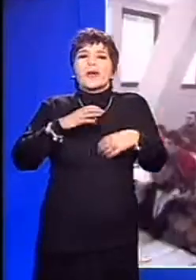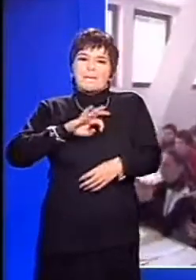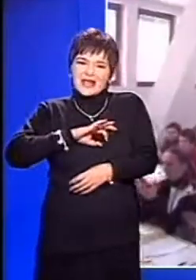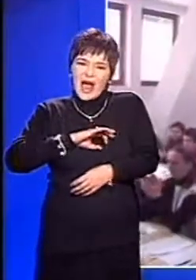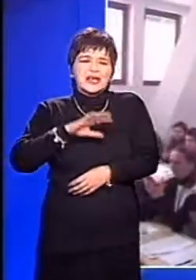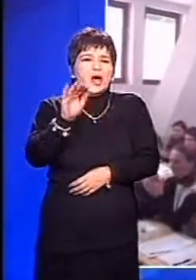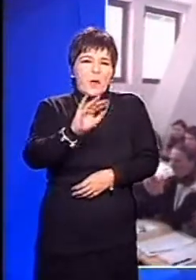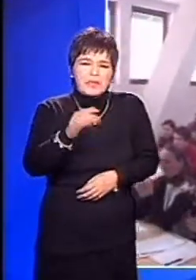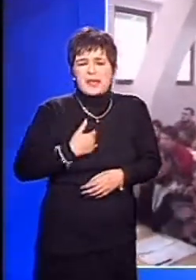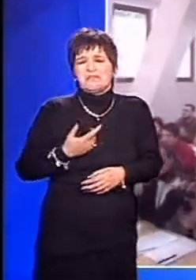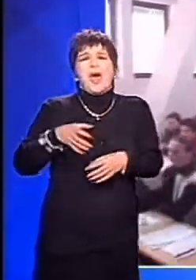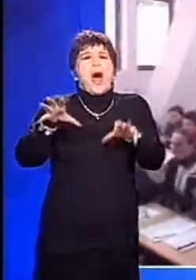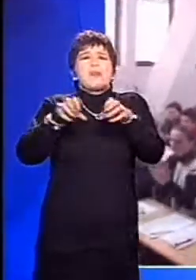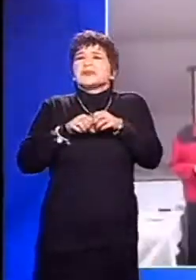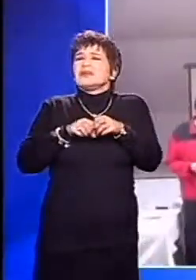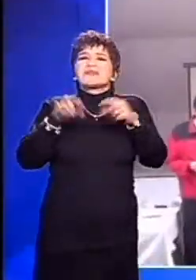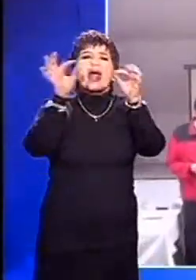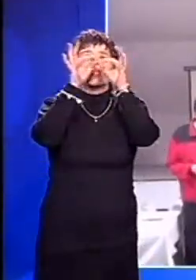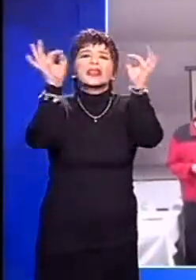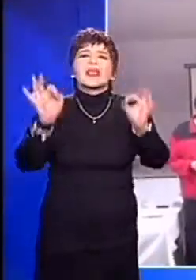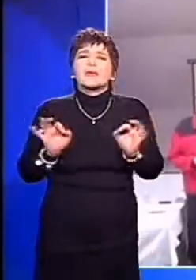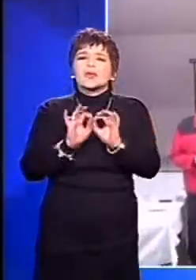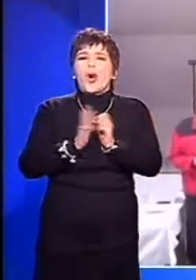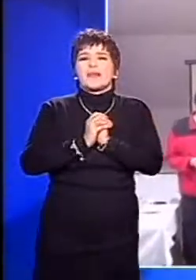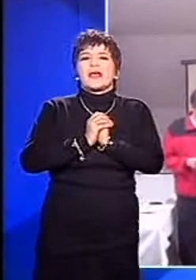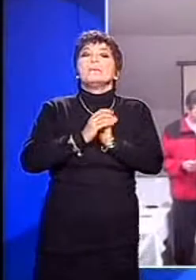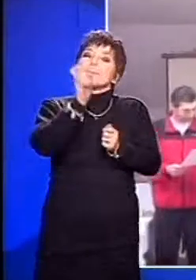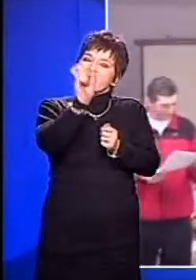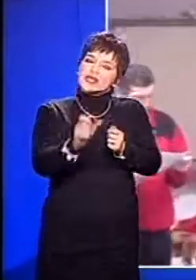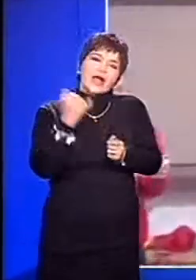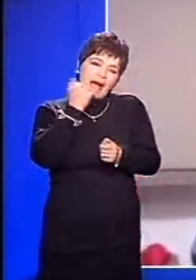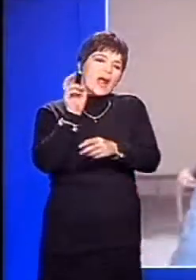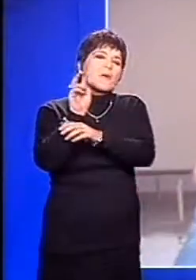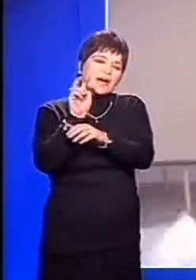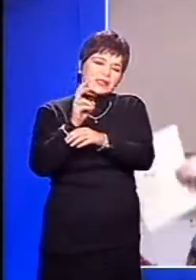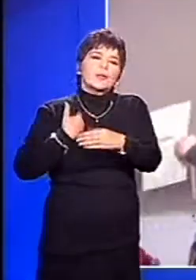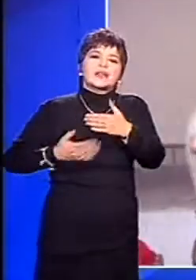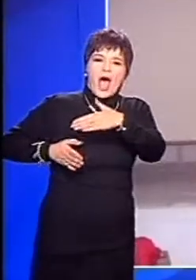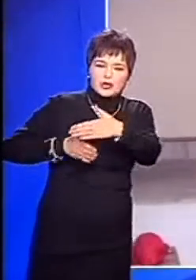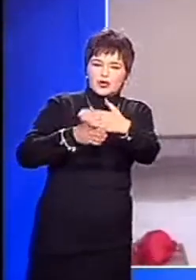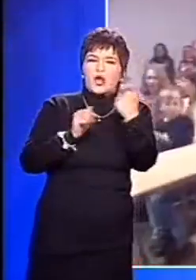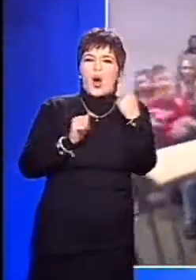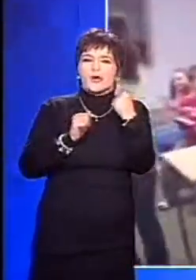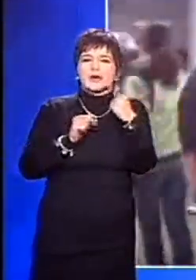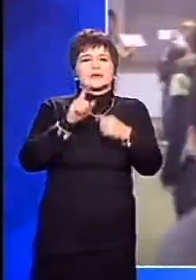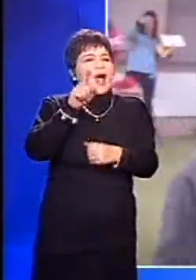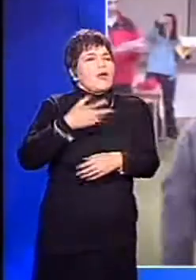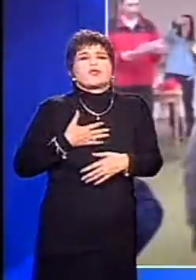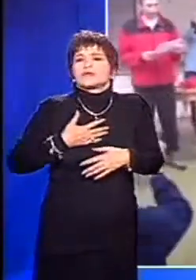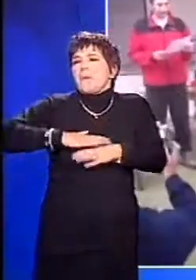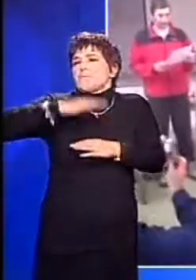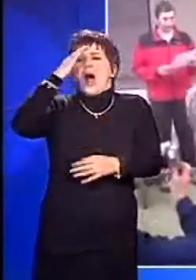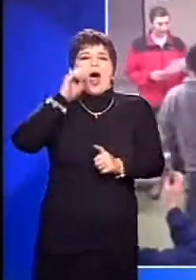au primit diplome și mulțumiri, colaboratorii apropiați totul într-o atmosferă de mare